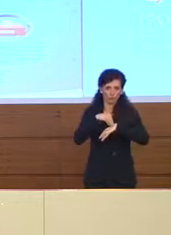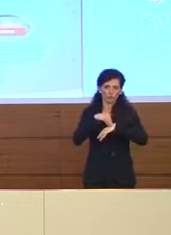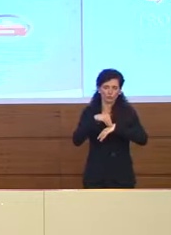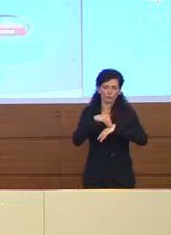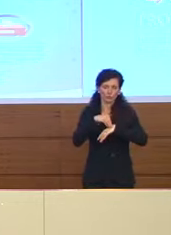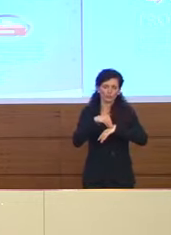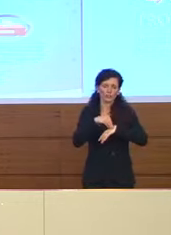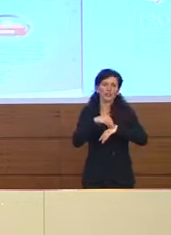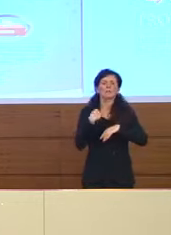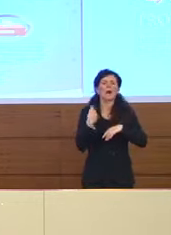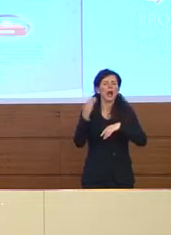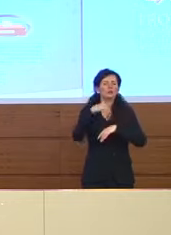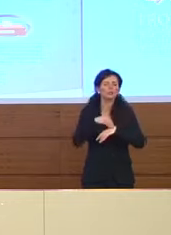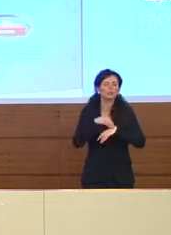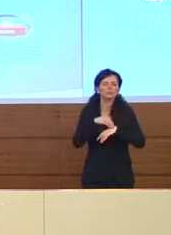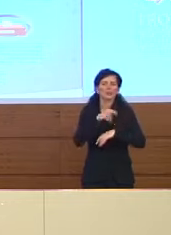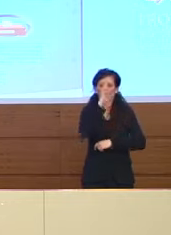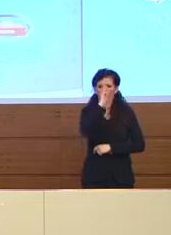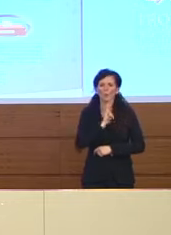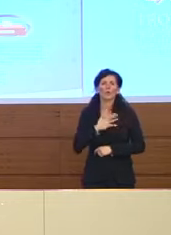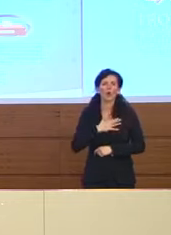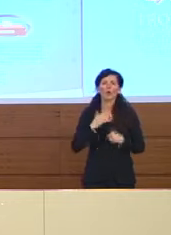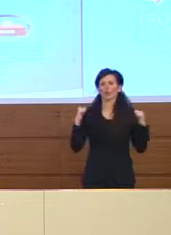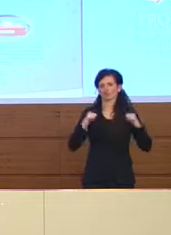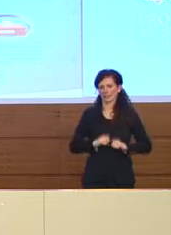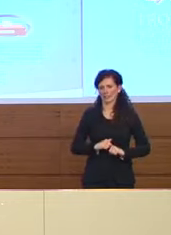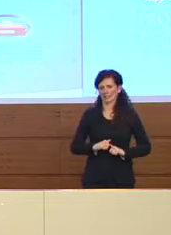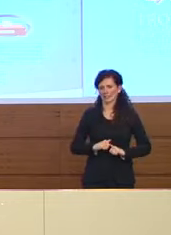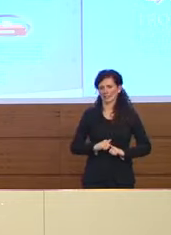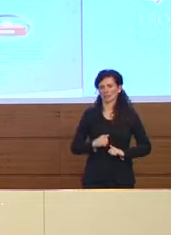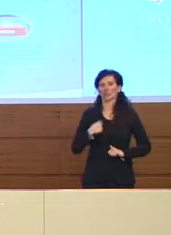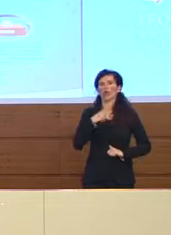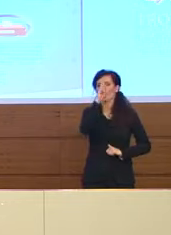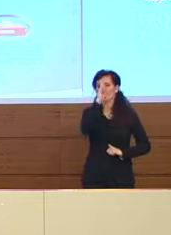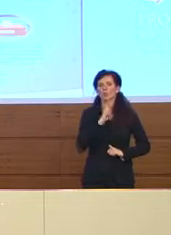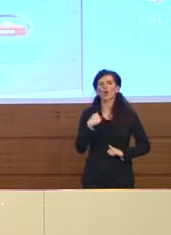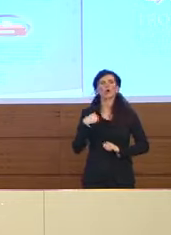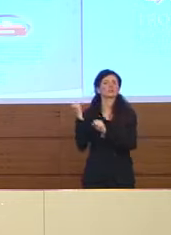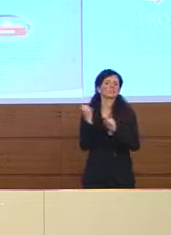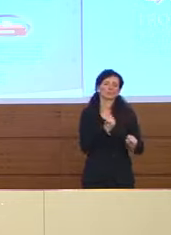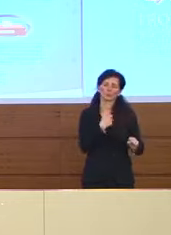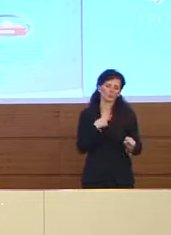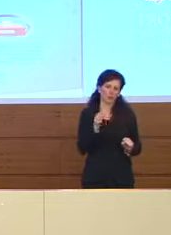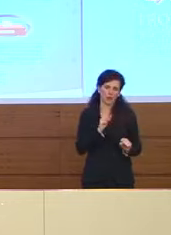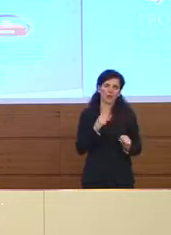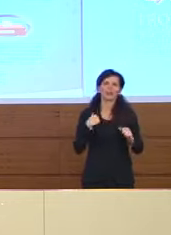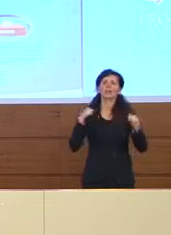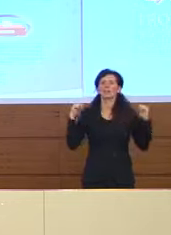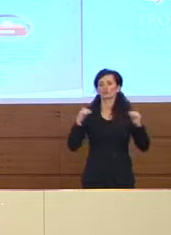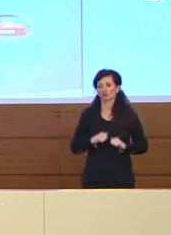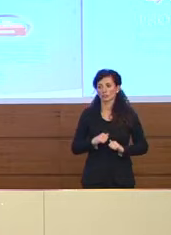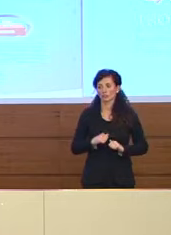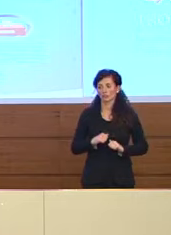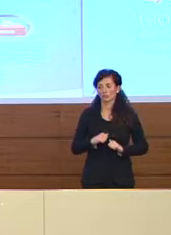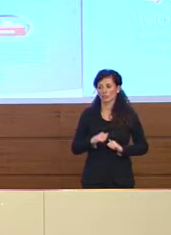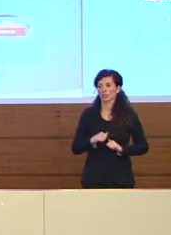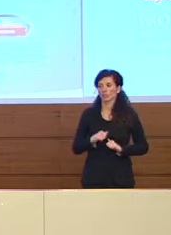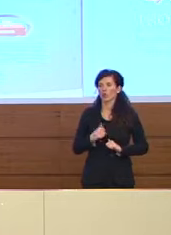cittadino prima ancora che per il mio ruolo istituzionale fenomeni speculativi